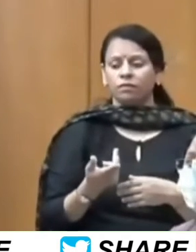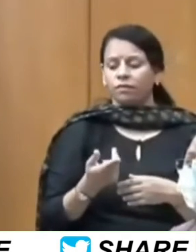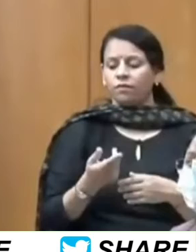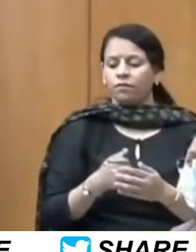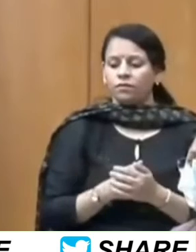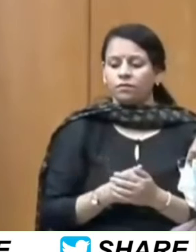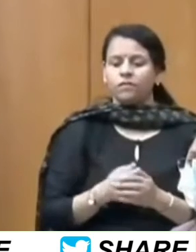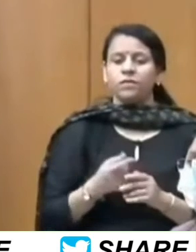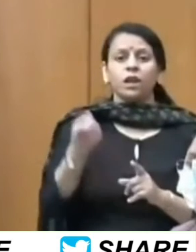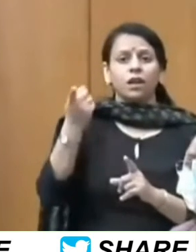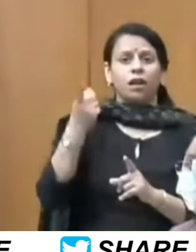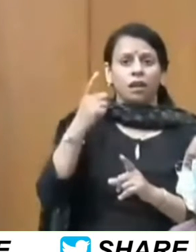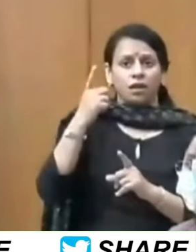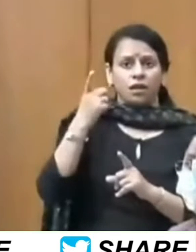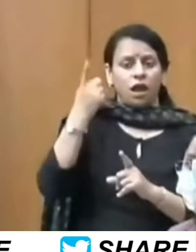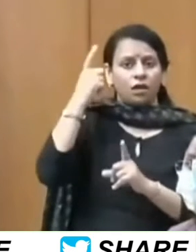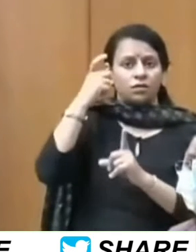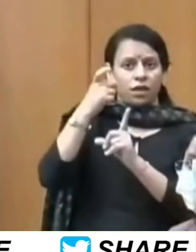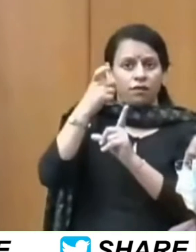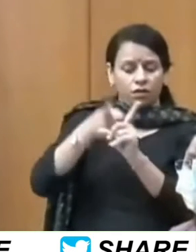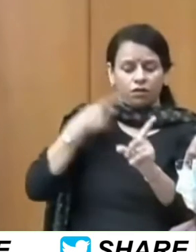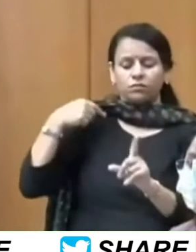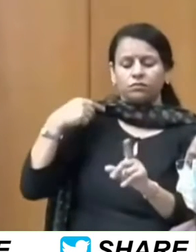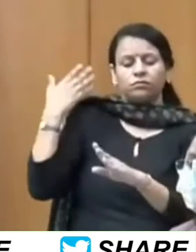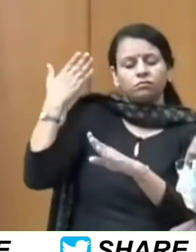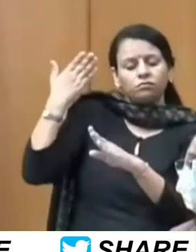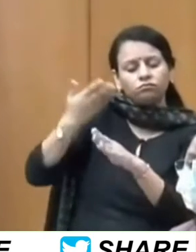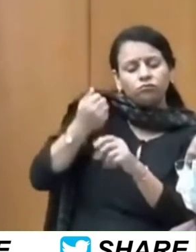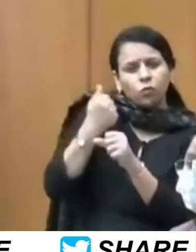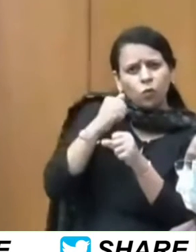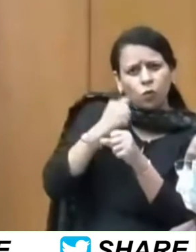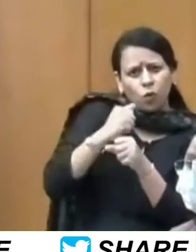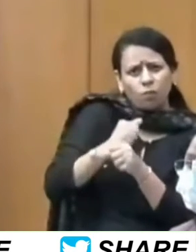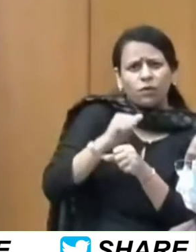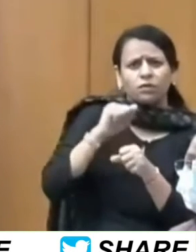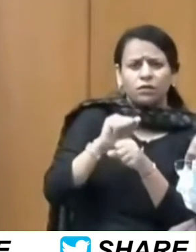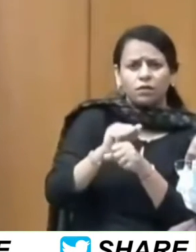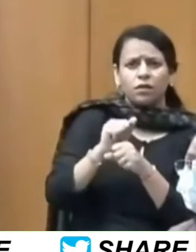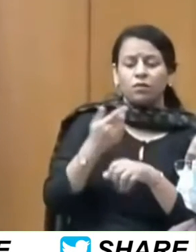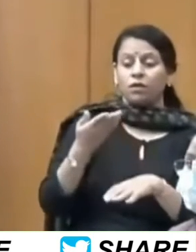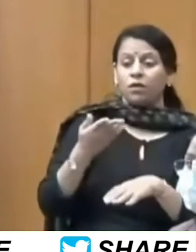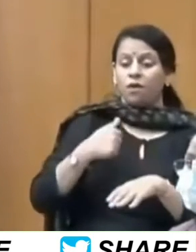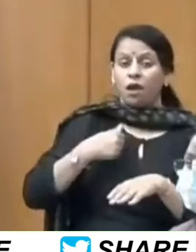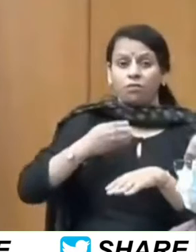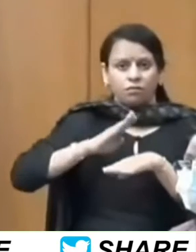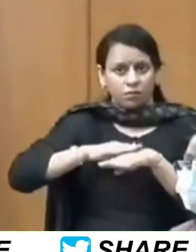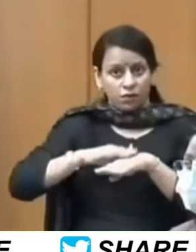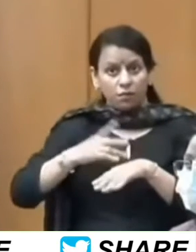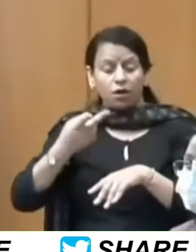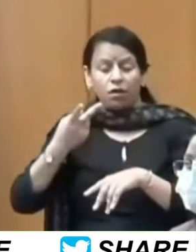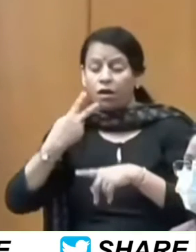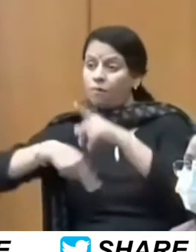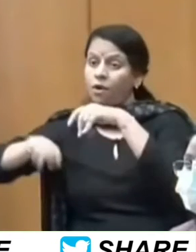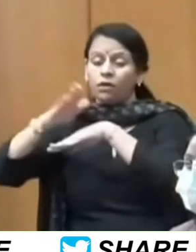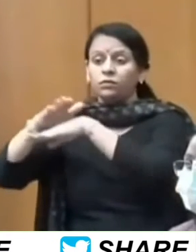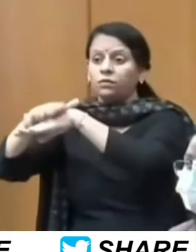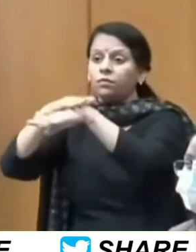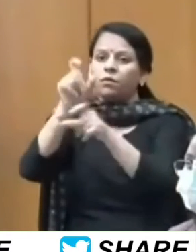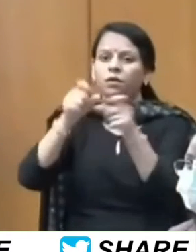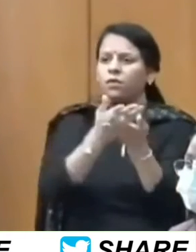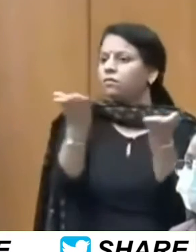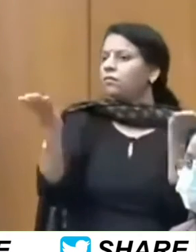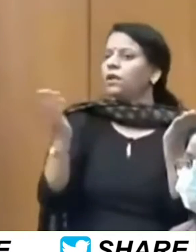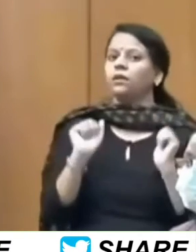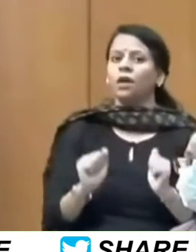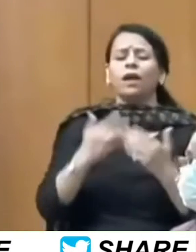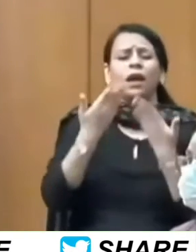मैं पिछले 7 साल में सरकार में काम कर रहा हूं और मेरे से बहुत अनुभवी लोग यहां बैठे हैं। कोई